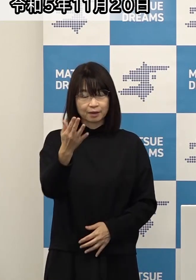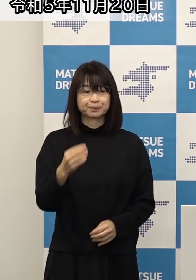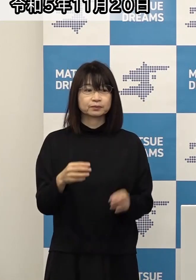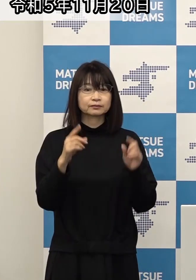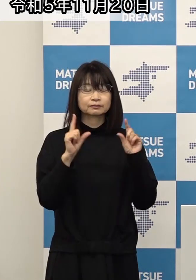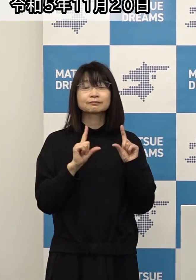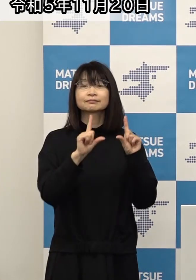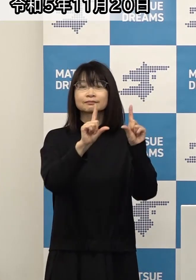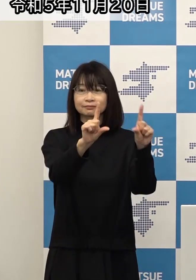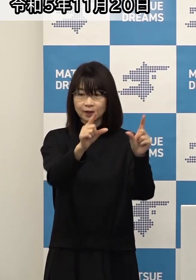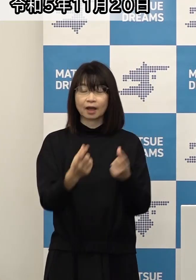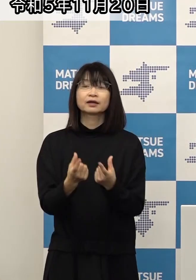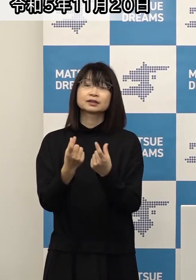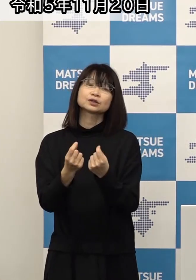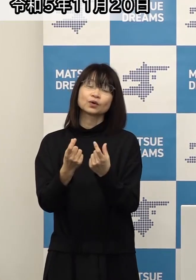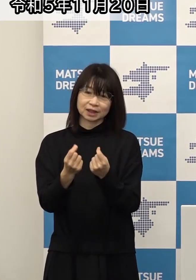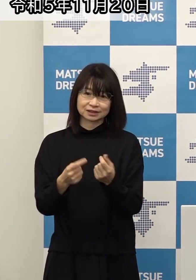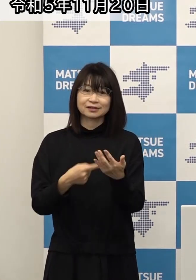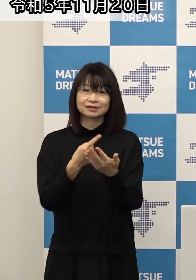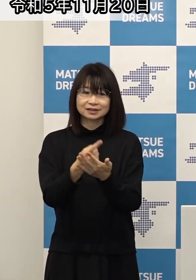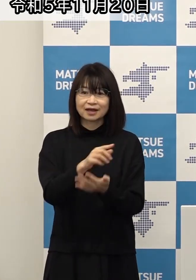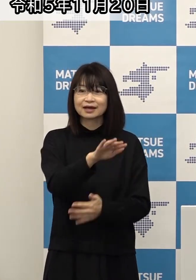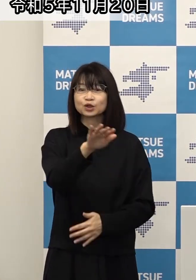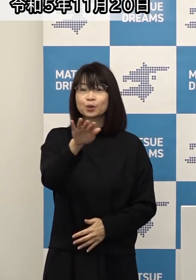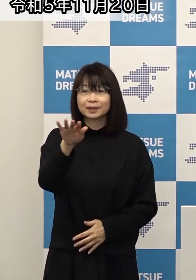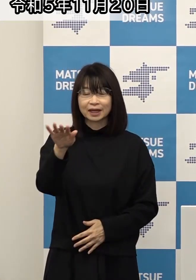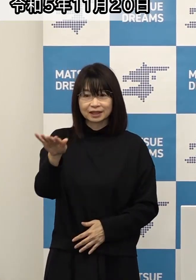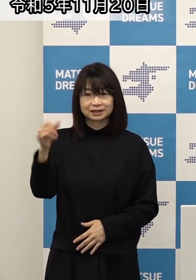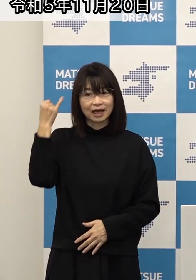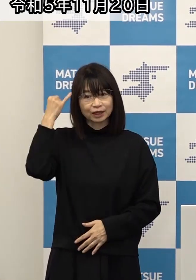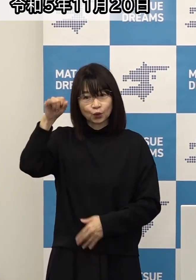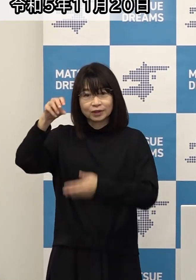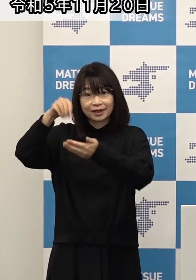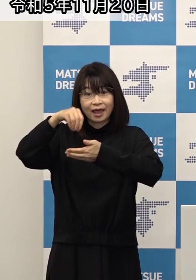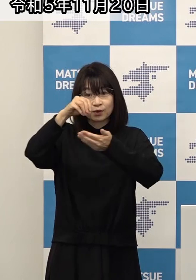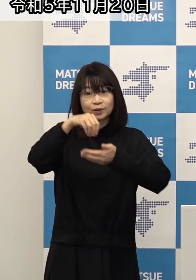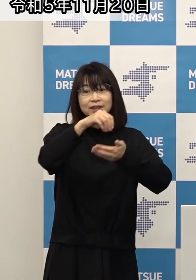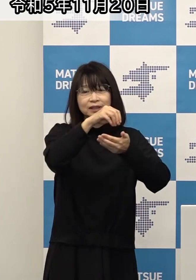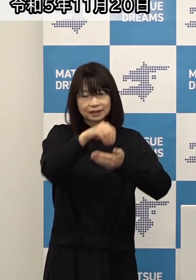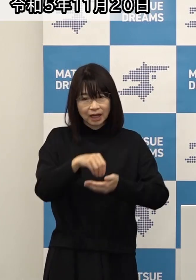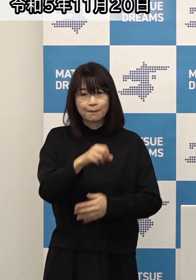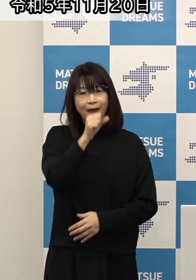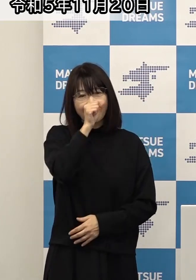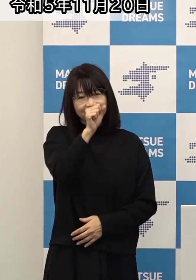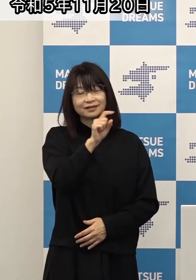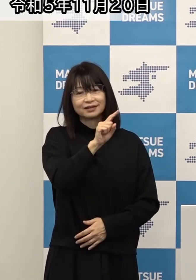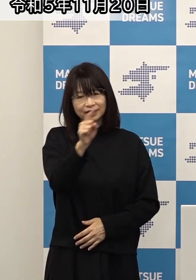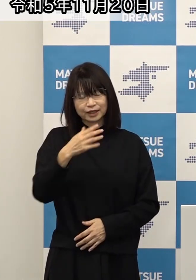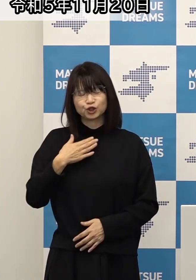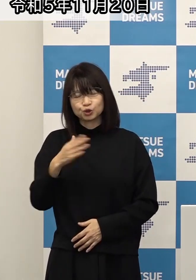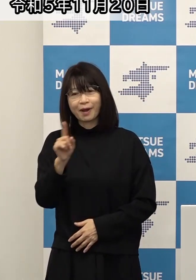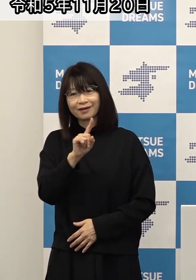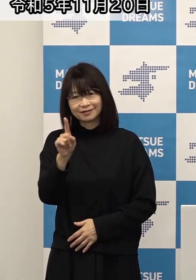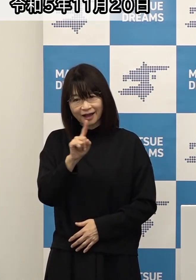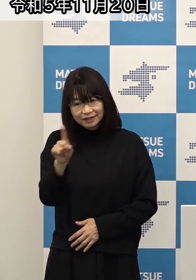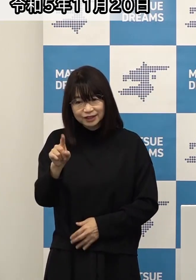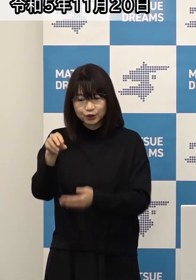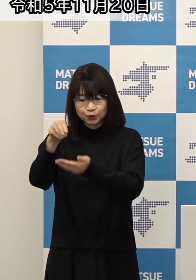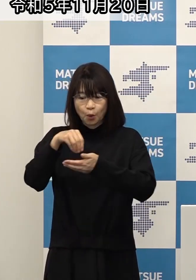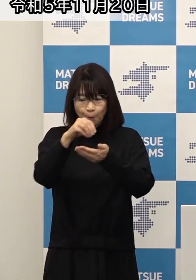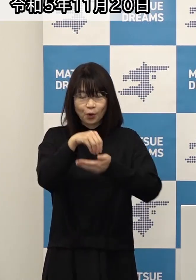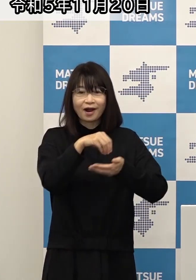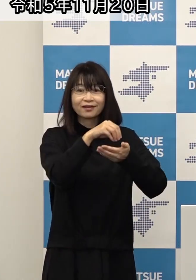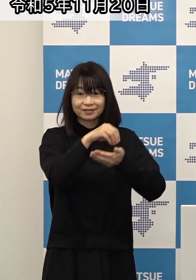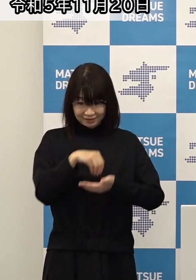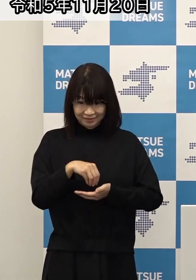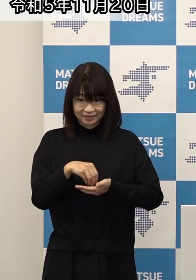た方、あと参加いただいた方に声も寄せていただいて、で、どこが良かった、あるいはちょっと不満があった というようなことをですね、検証して、まだトライア